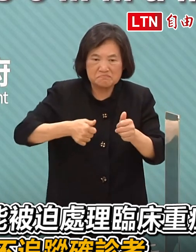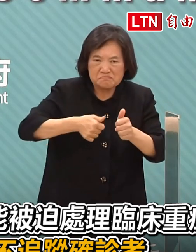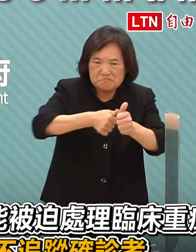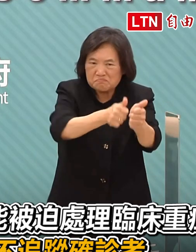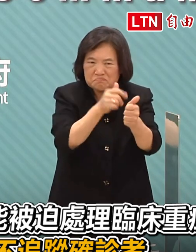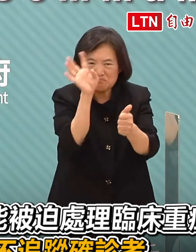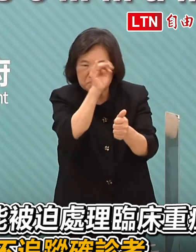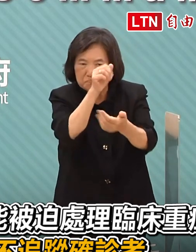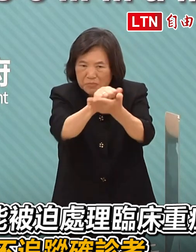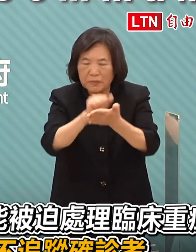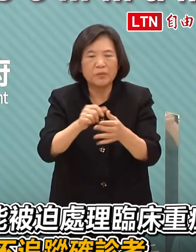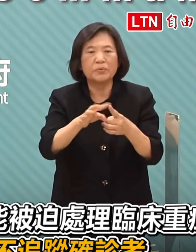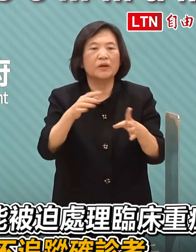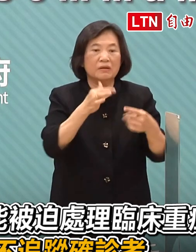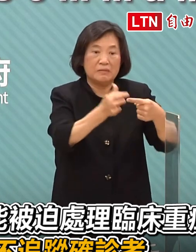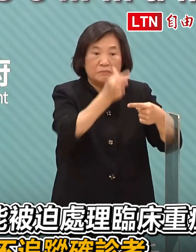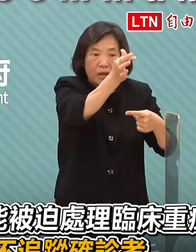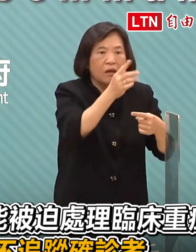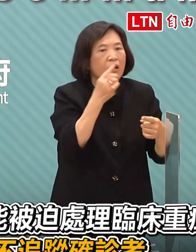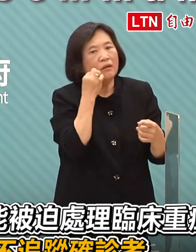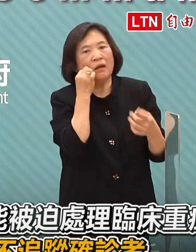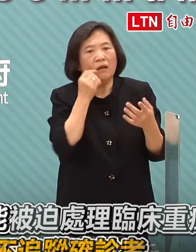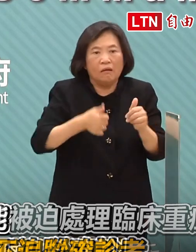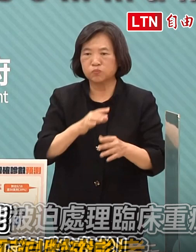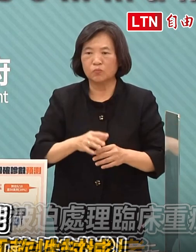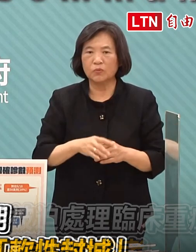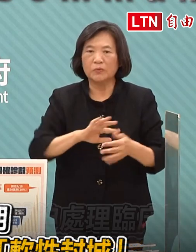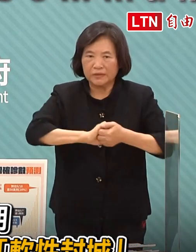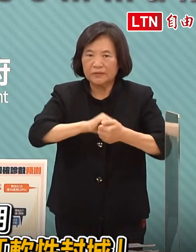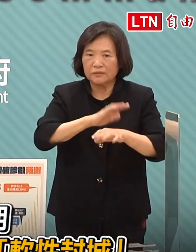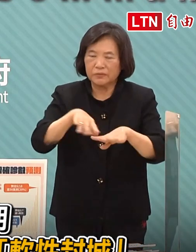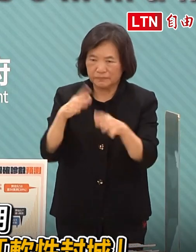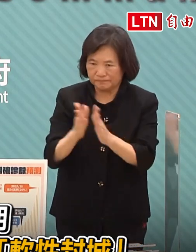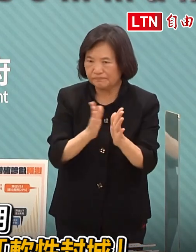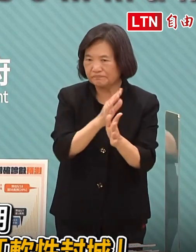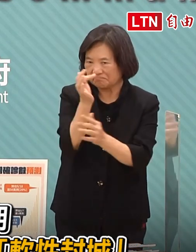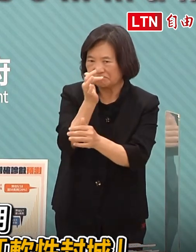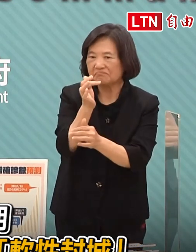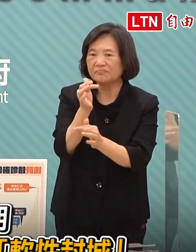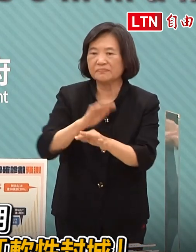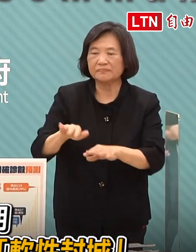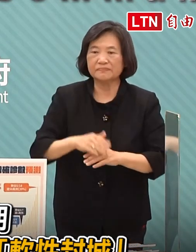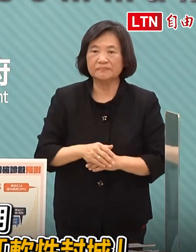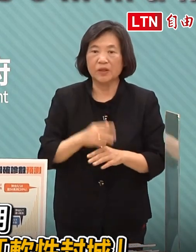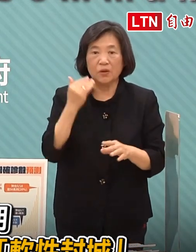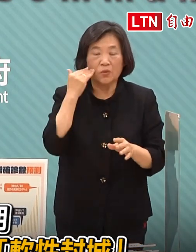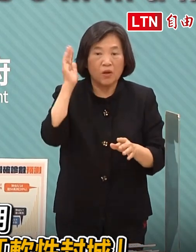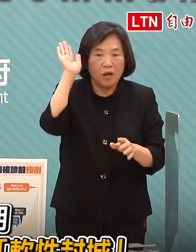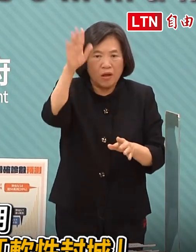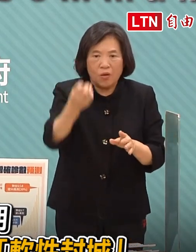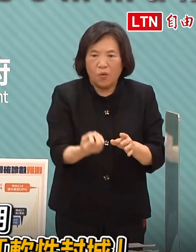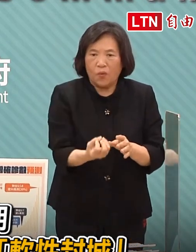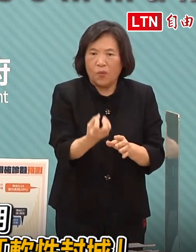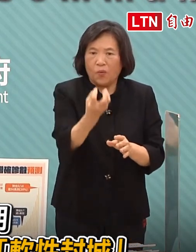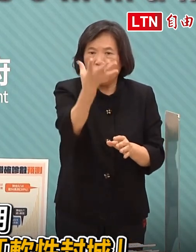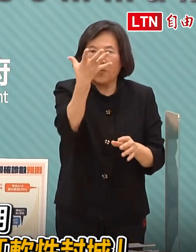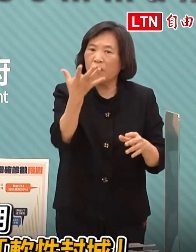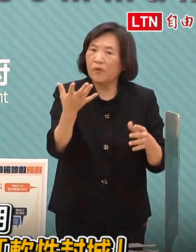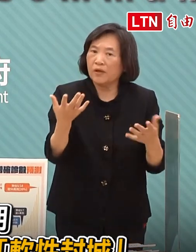列，连确诊者也没办法追踪。那如果到一定程度必要的